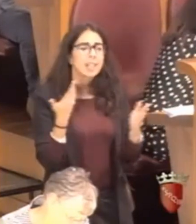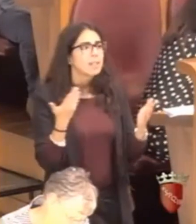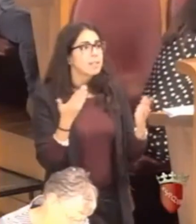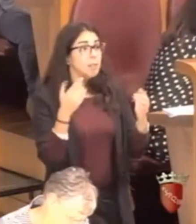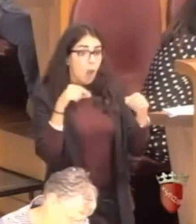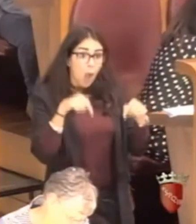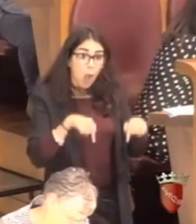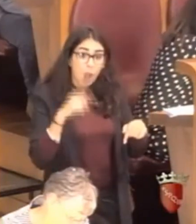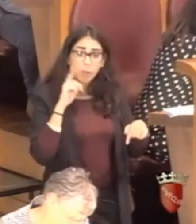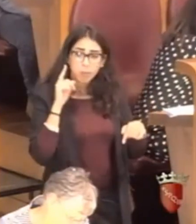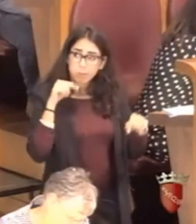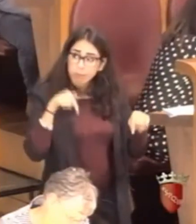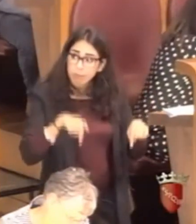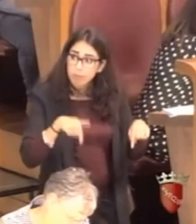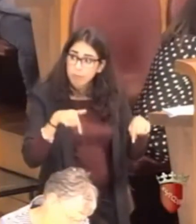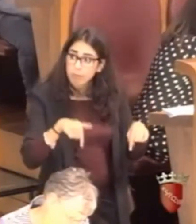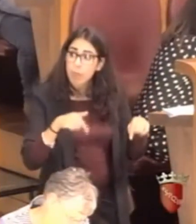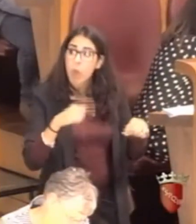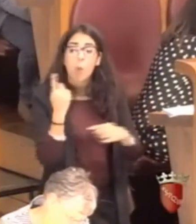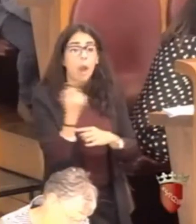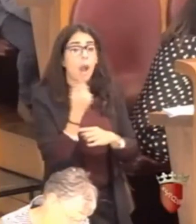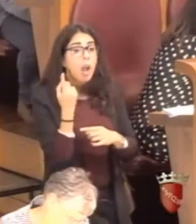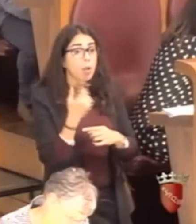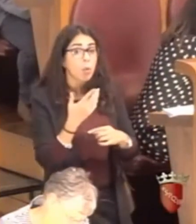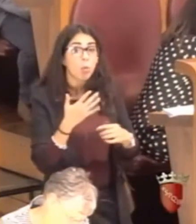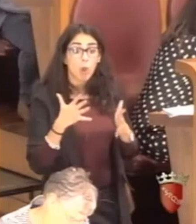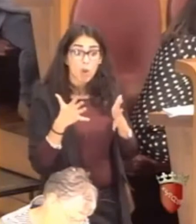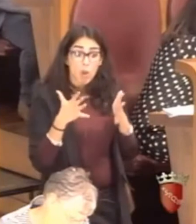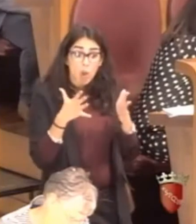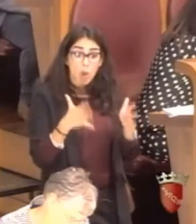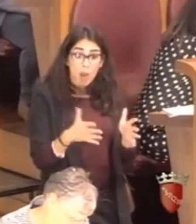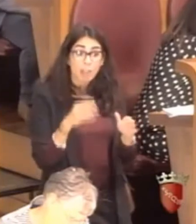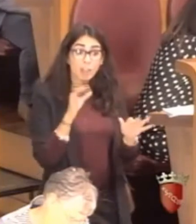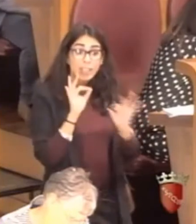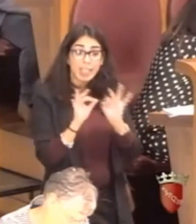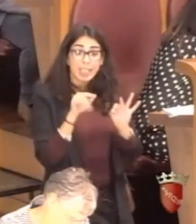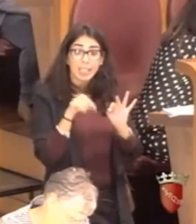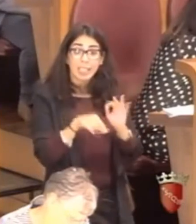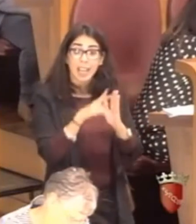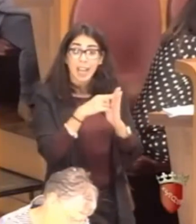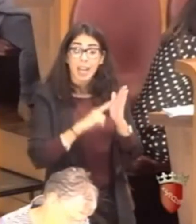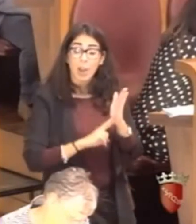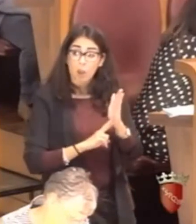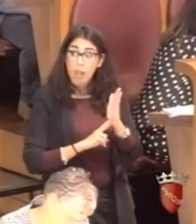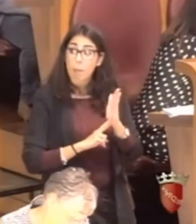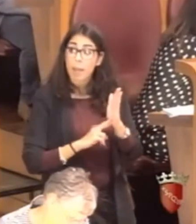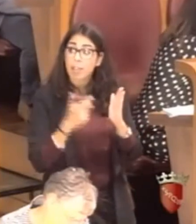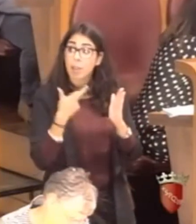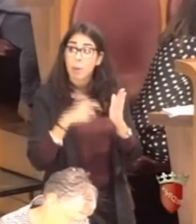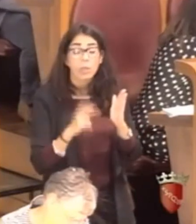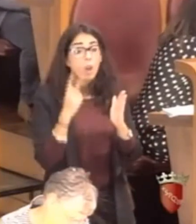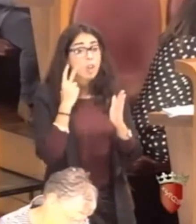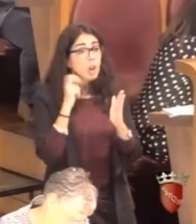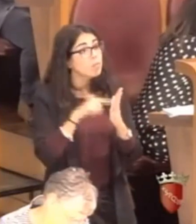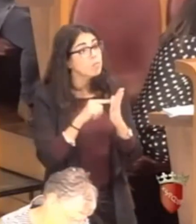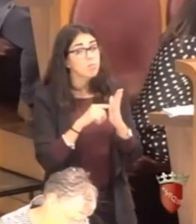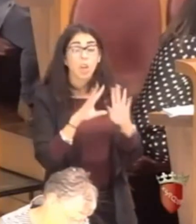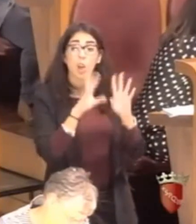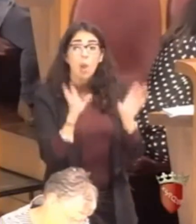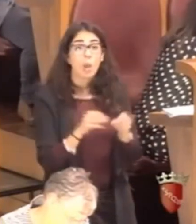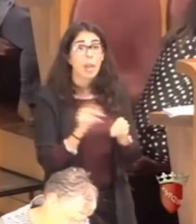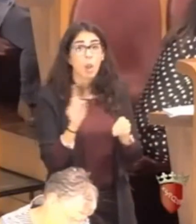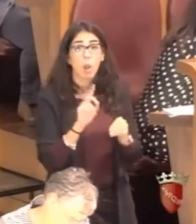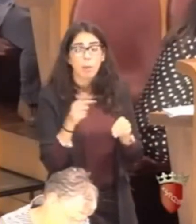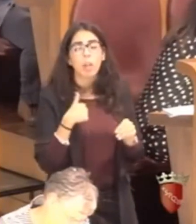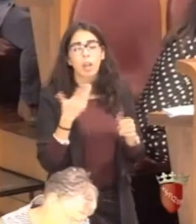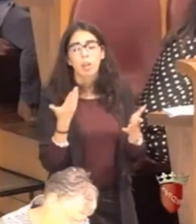oggi qualcuno trova il coraggio di criticare questo regolamento perché non lo trova completo, io voglio chiedere